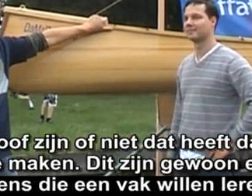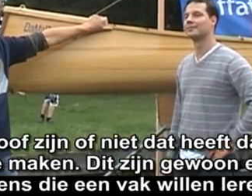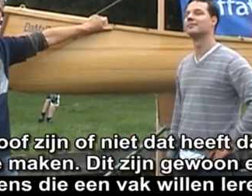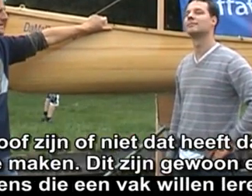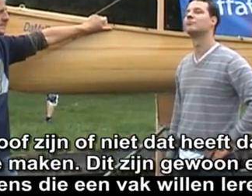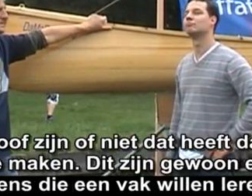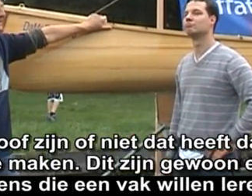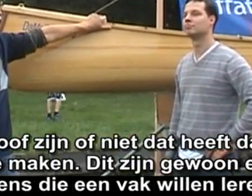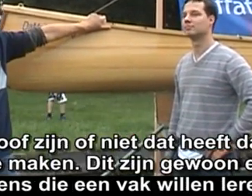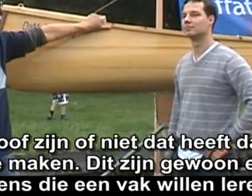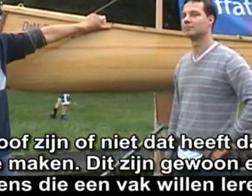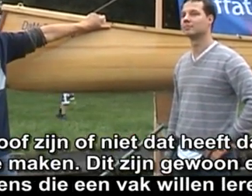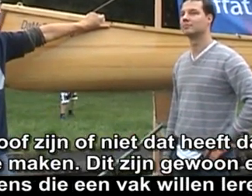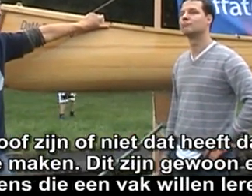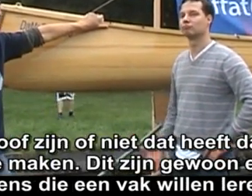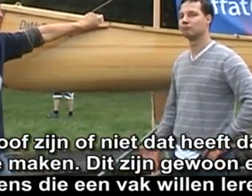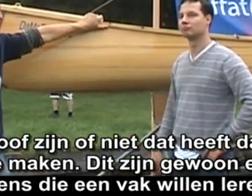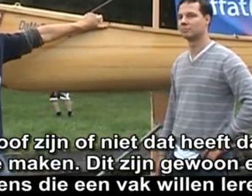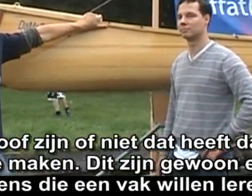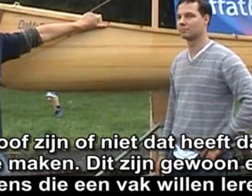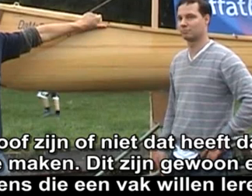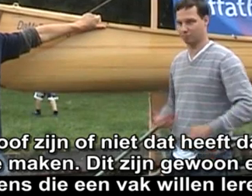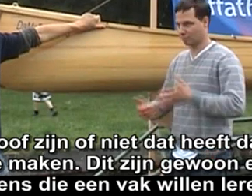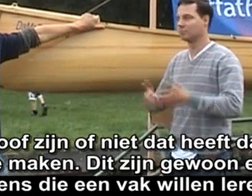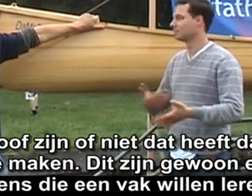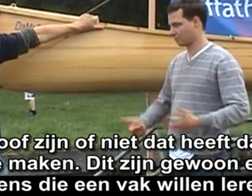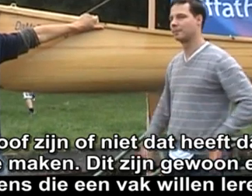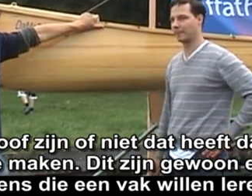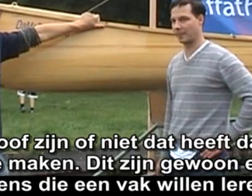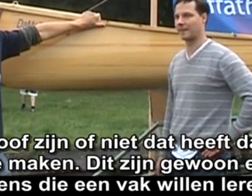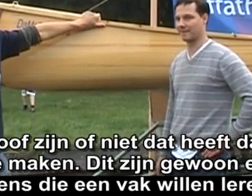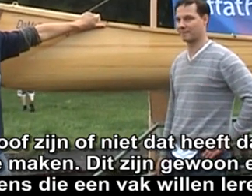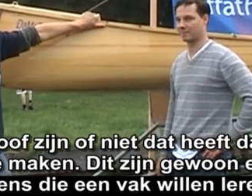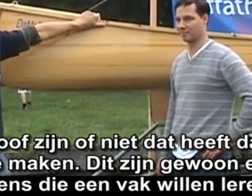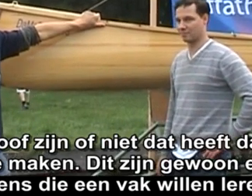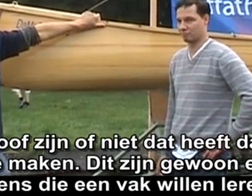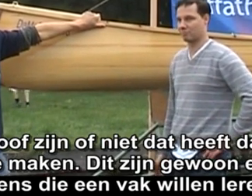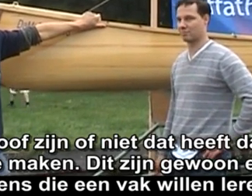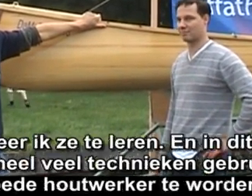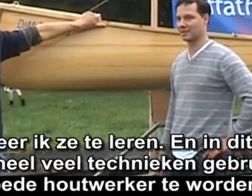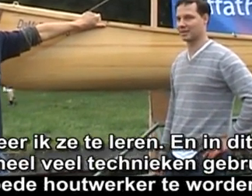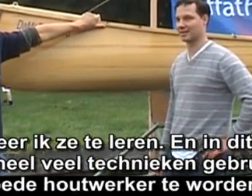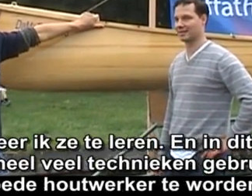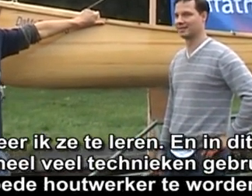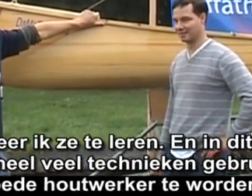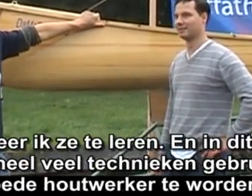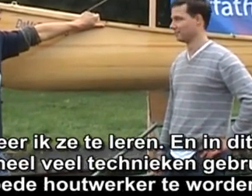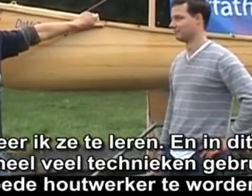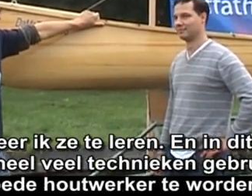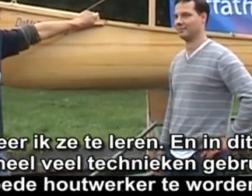nou dood zijn of niet, dat heeft daar helemaal niks mee te maken. Het zijn gewoon een aantal jongens die een vak willen leren. En dat probeer ik ze te doen. En